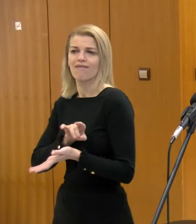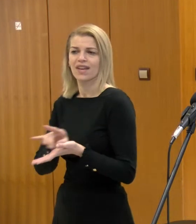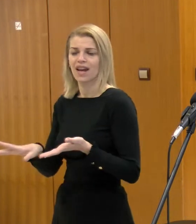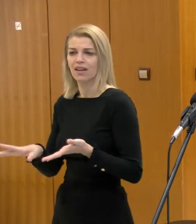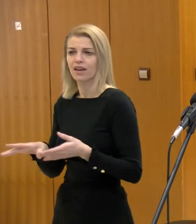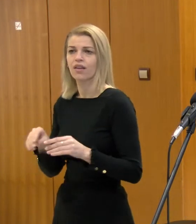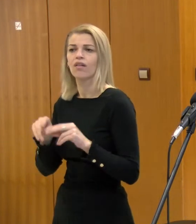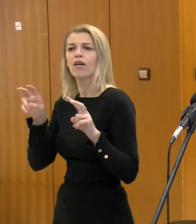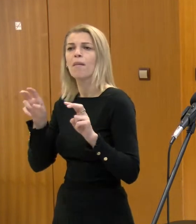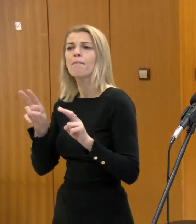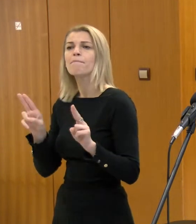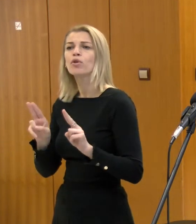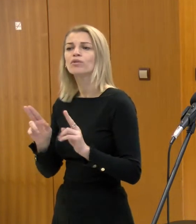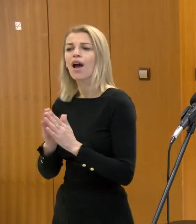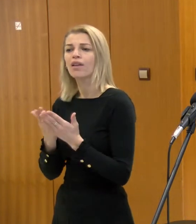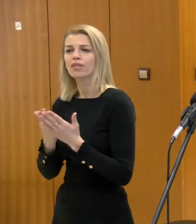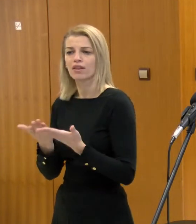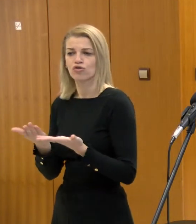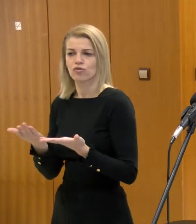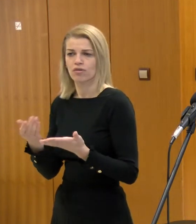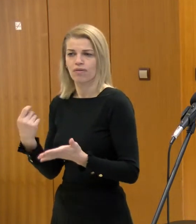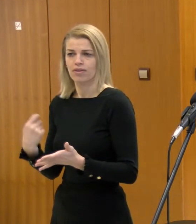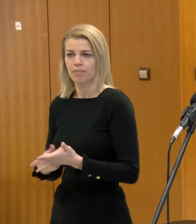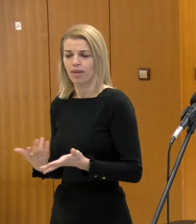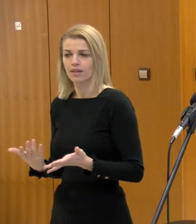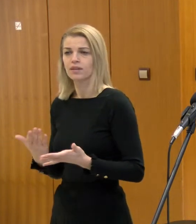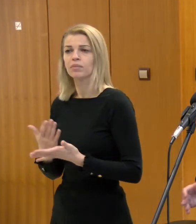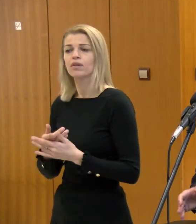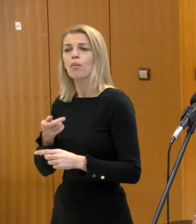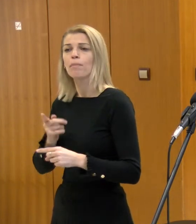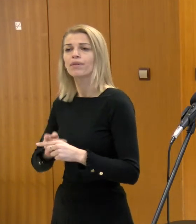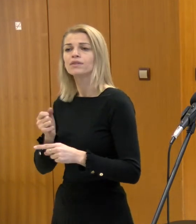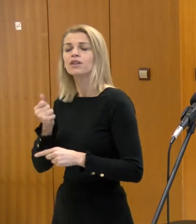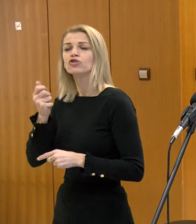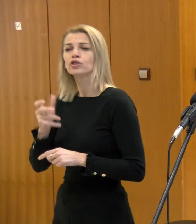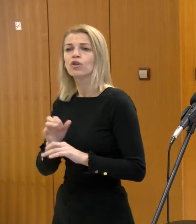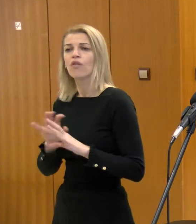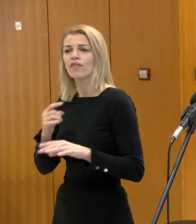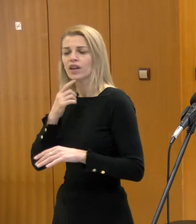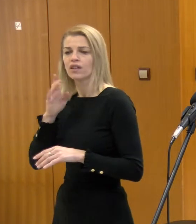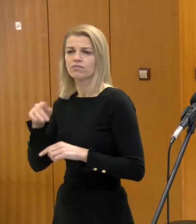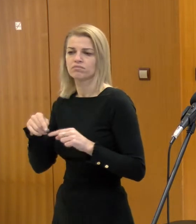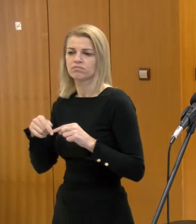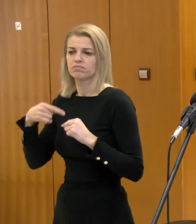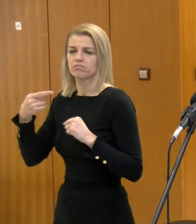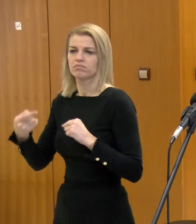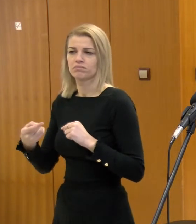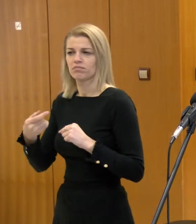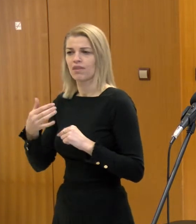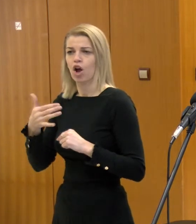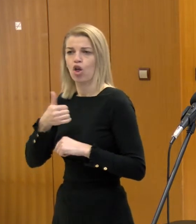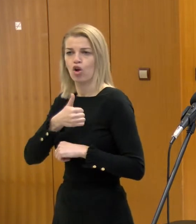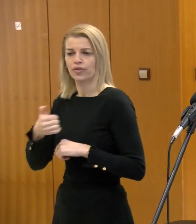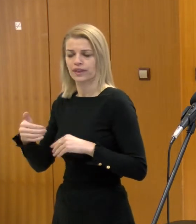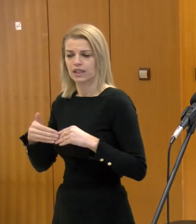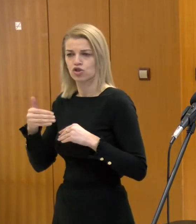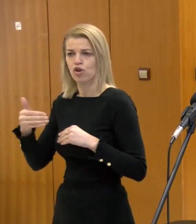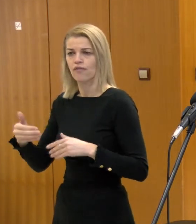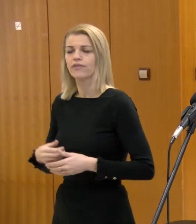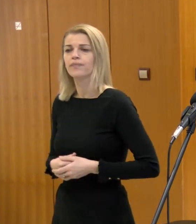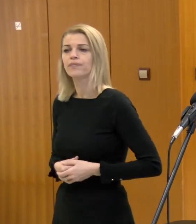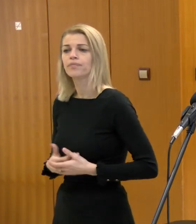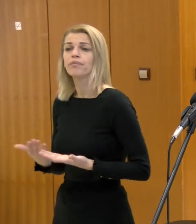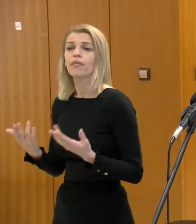s takzvanou modrou knižkou. Takže to konkrétne číslo budeme vedieť povedať až v priebehu následujúcich, predpokladám, týždňov.